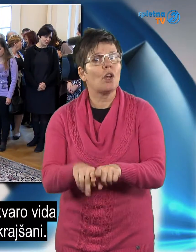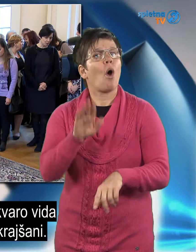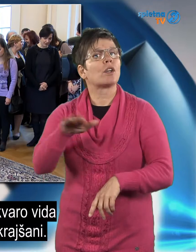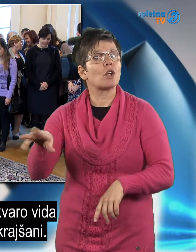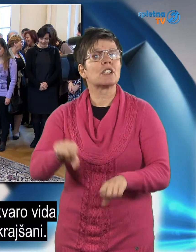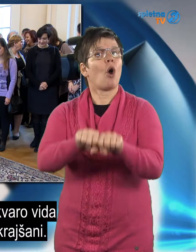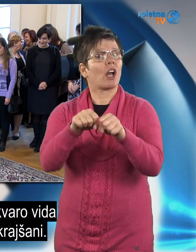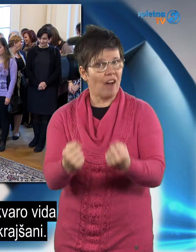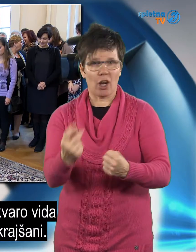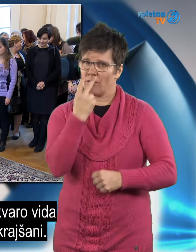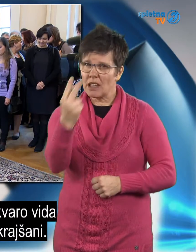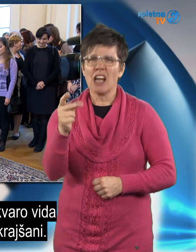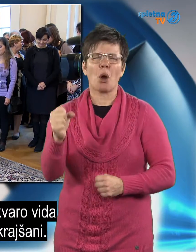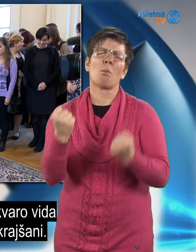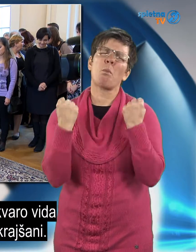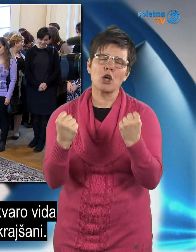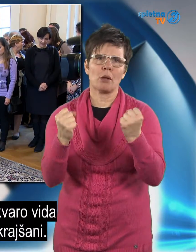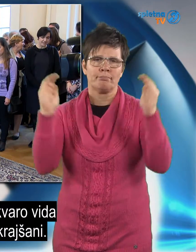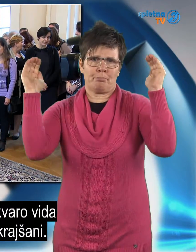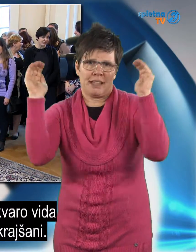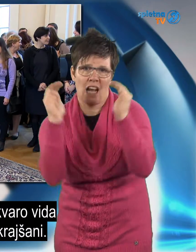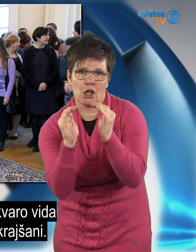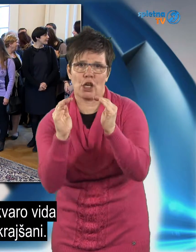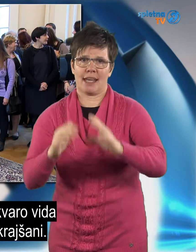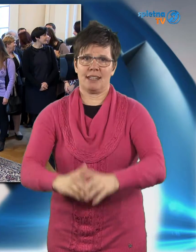Tudi otroci z okvaro vida so močno prikrajšani.